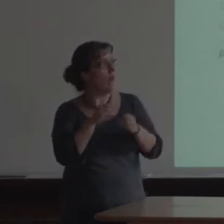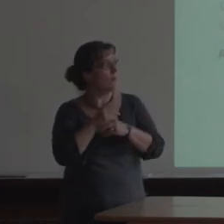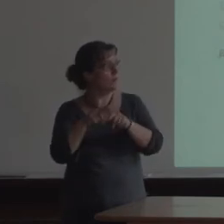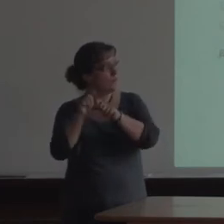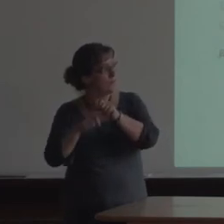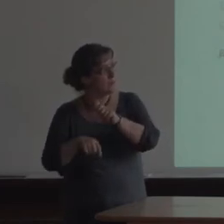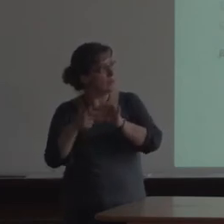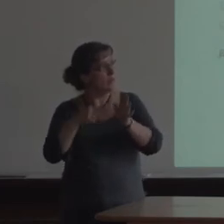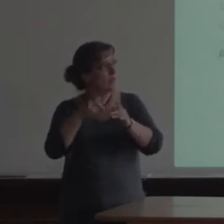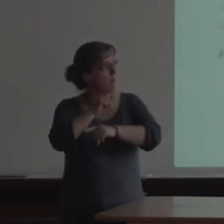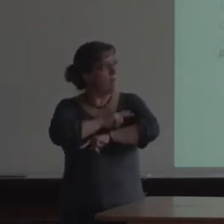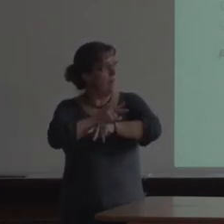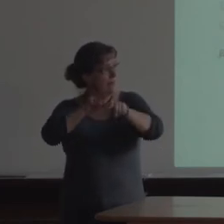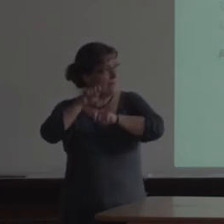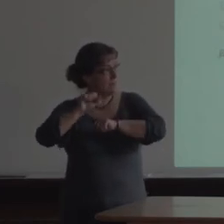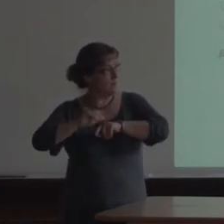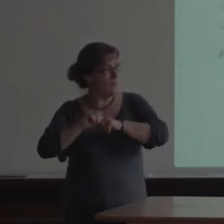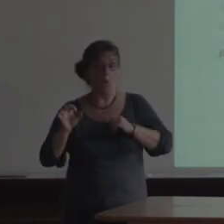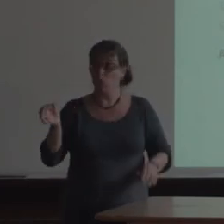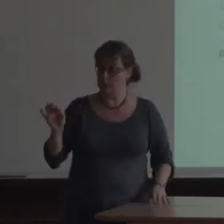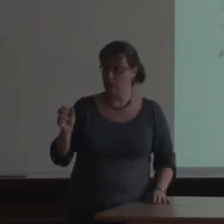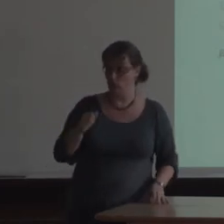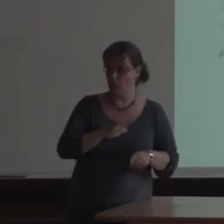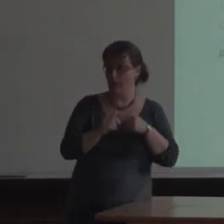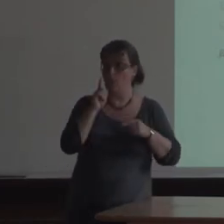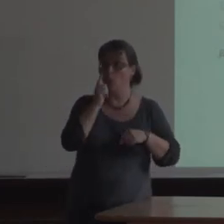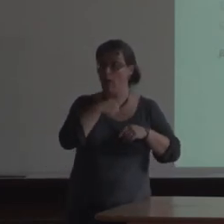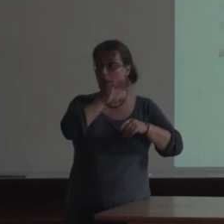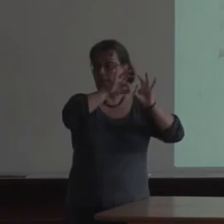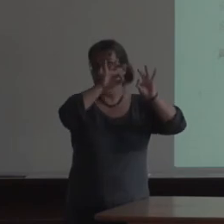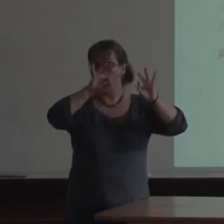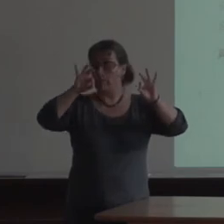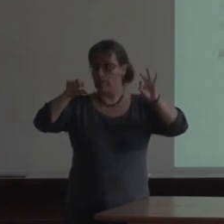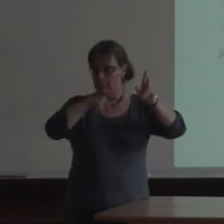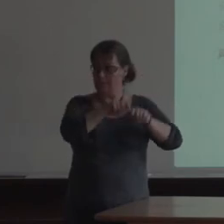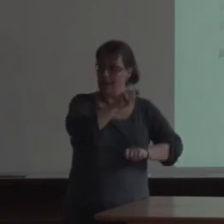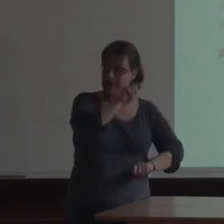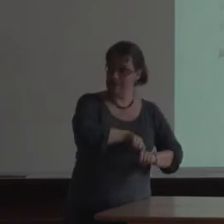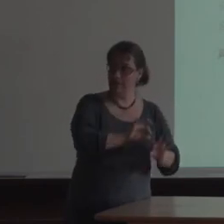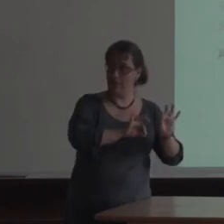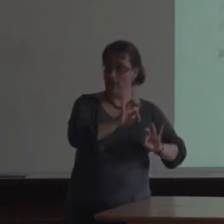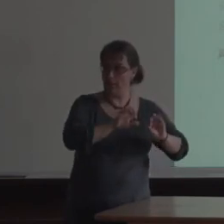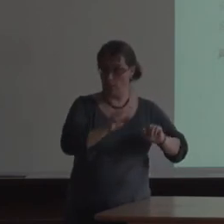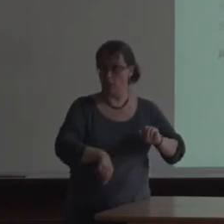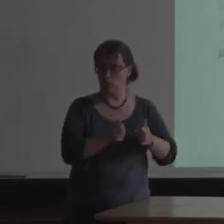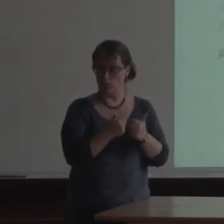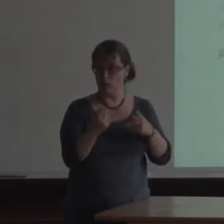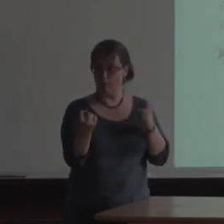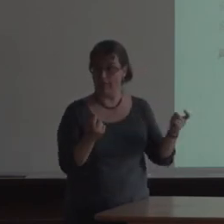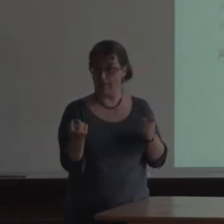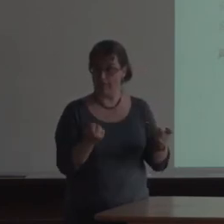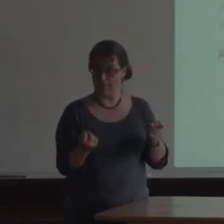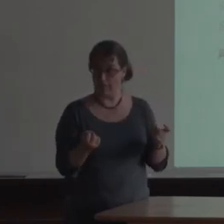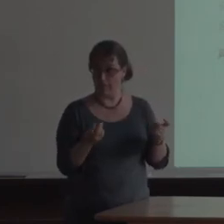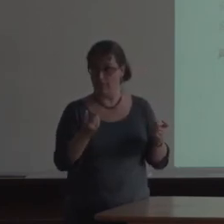Ouais, c'est dans les tests, c'est possible. Dans les paramètres du test, on peut mixer des choses qui vont être injectées